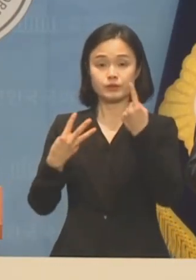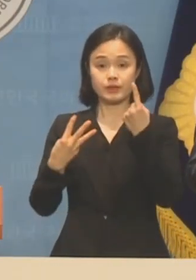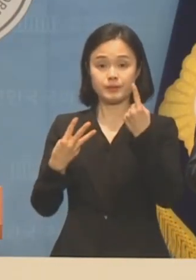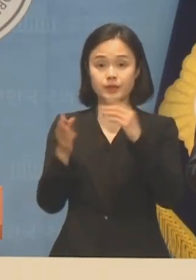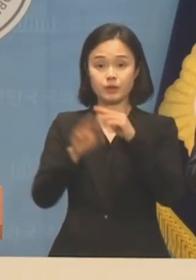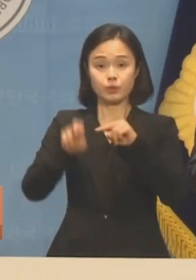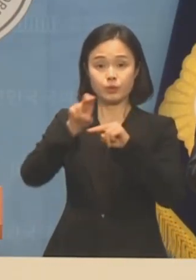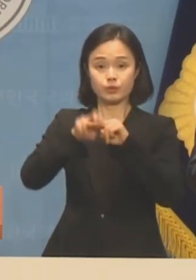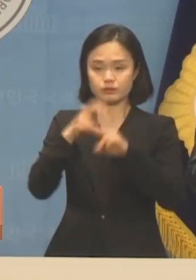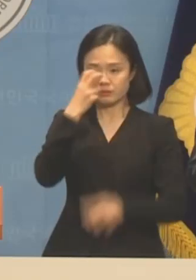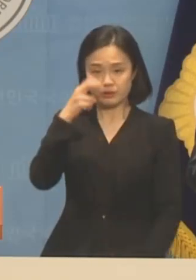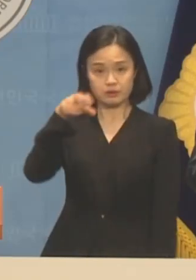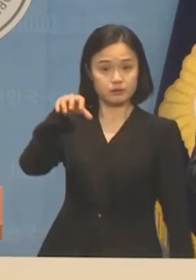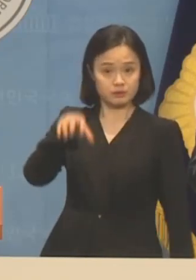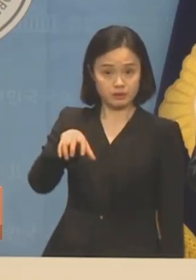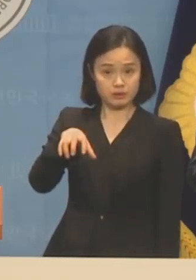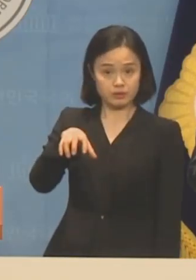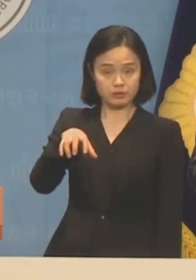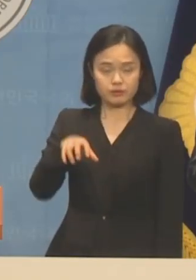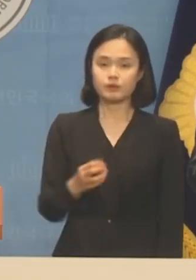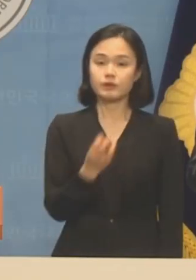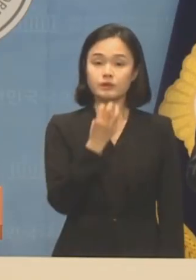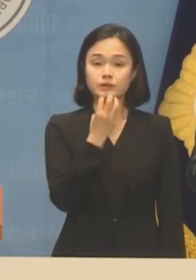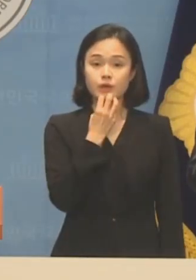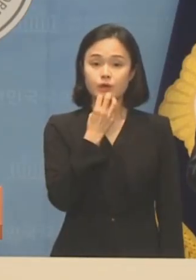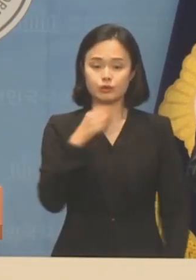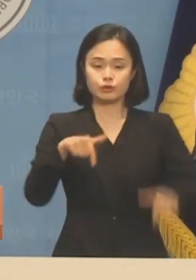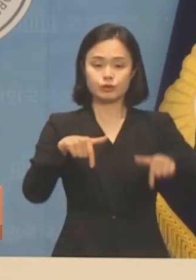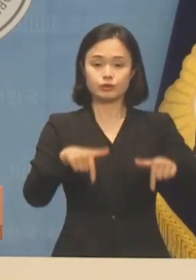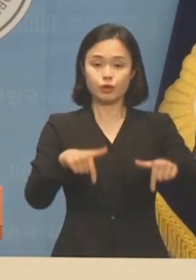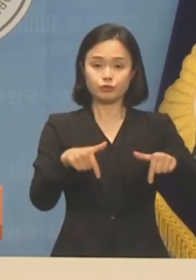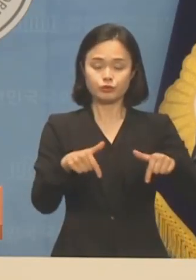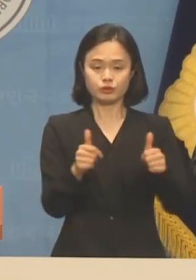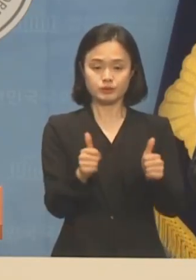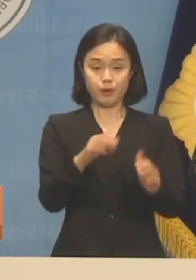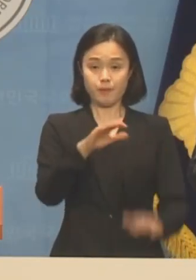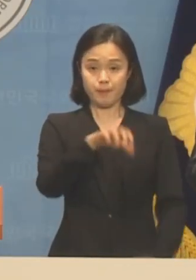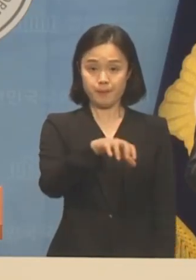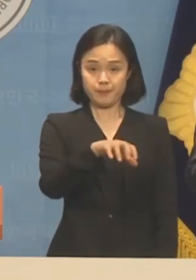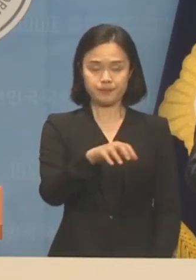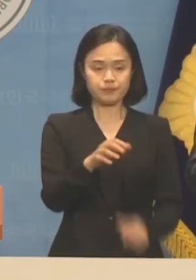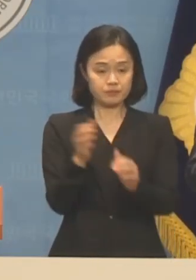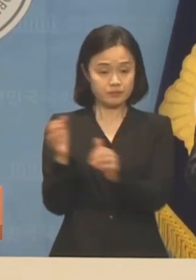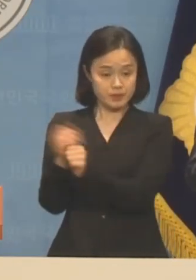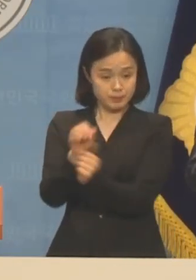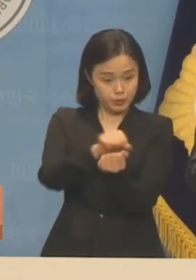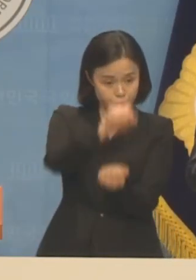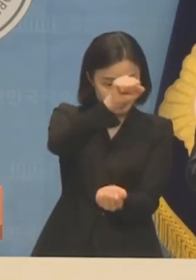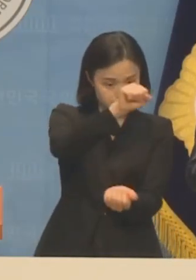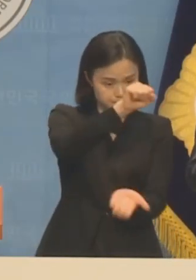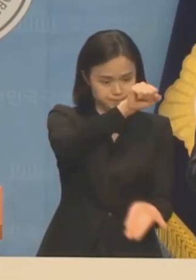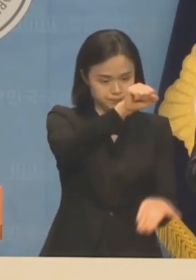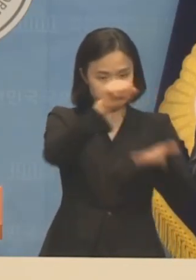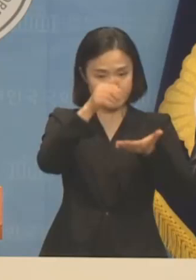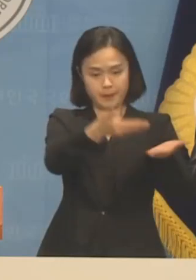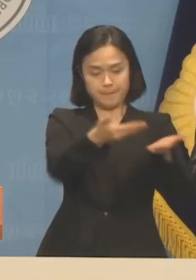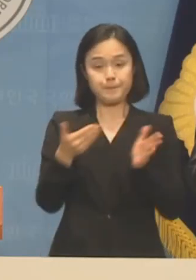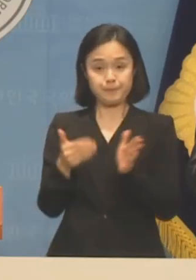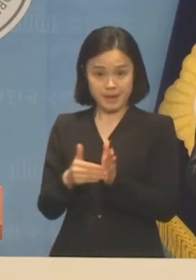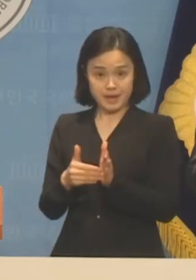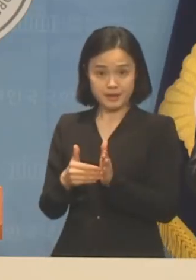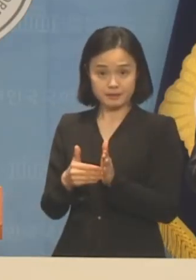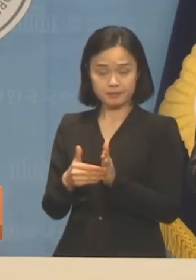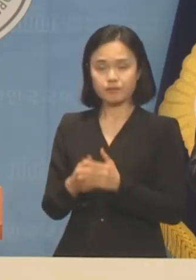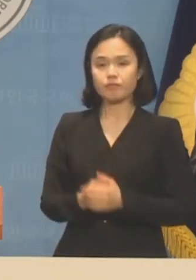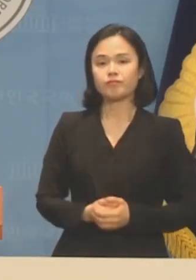고위공직자범죄수사처는 서울 서부지법에서 발부한 체포영장을 토대로 경찰과 함께